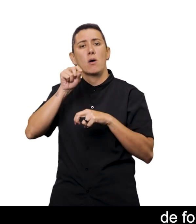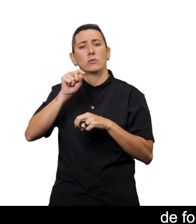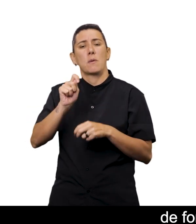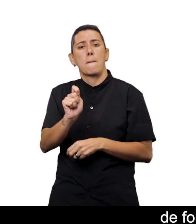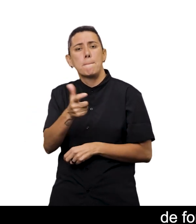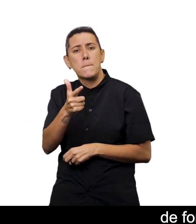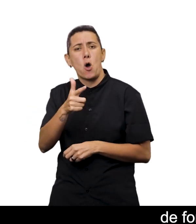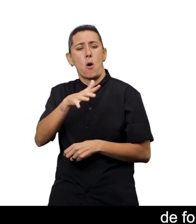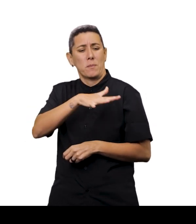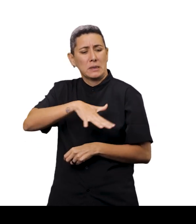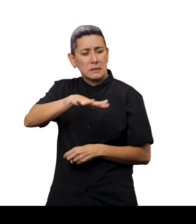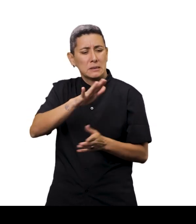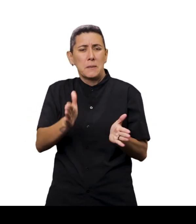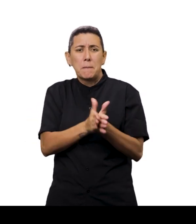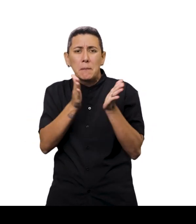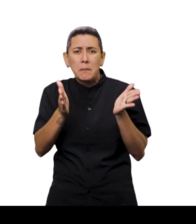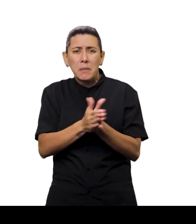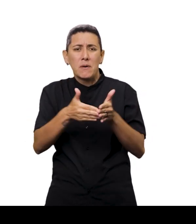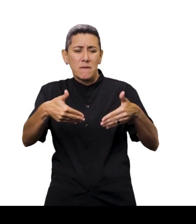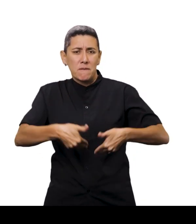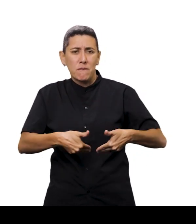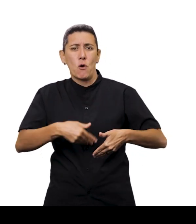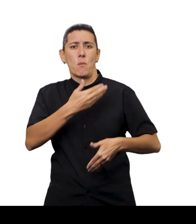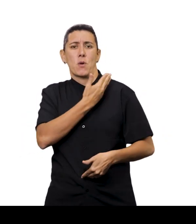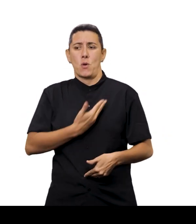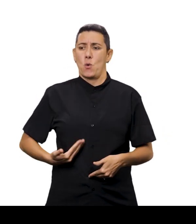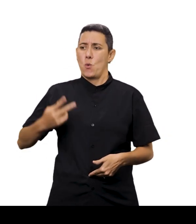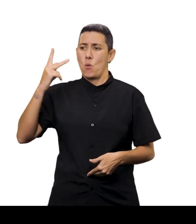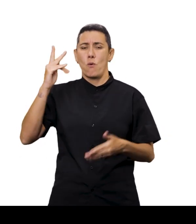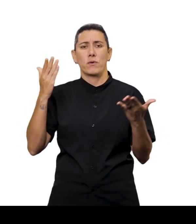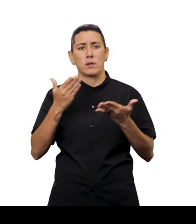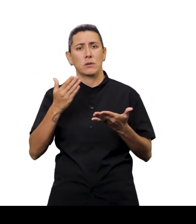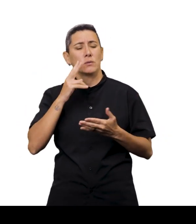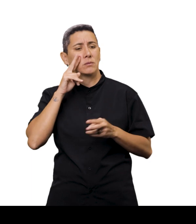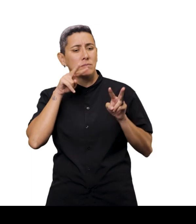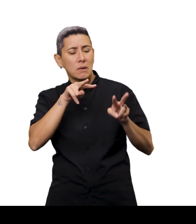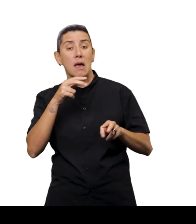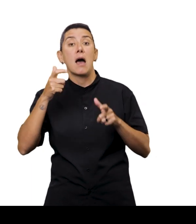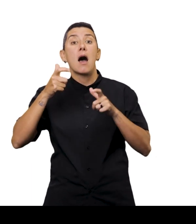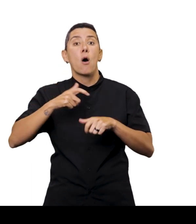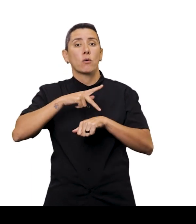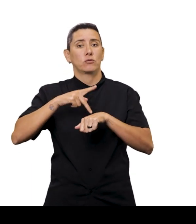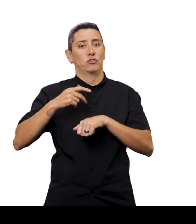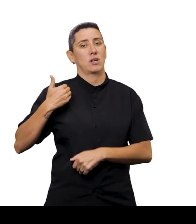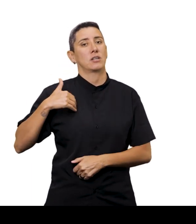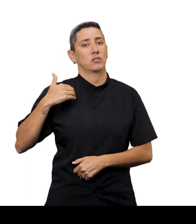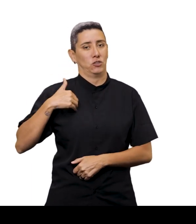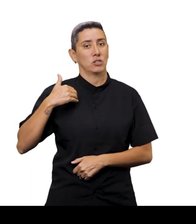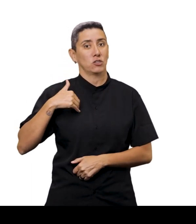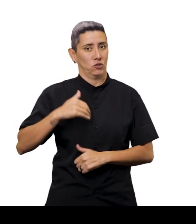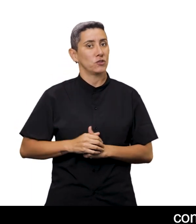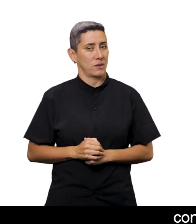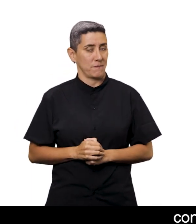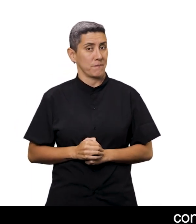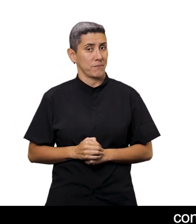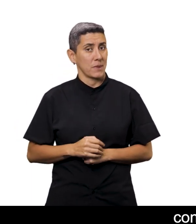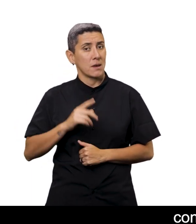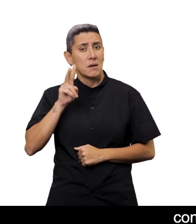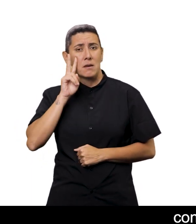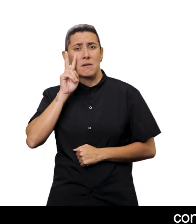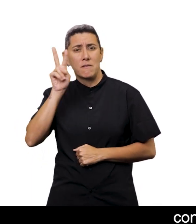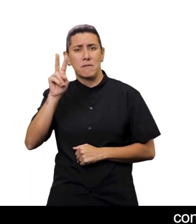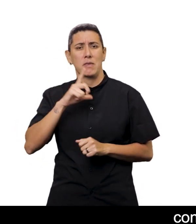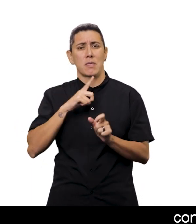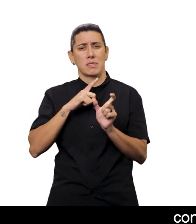sob o governo atual. A composição e o espelhamento da frase protesto, pela preposição de, constrói